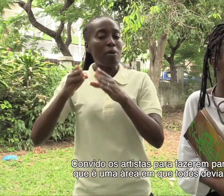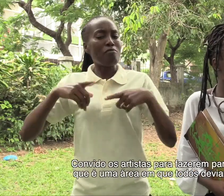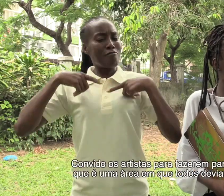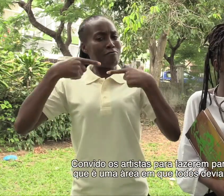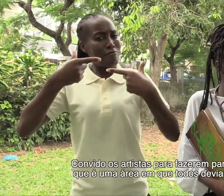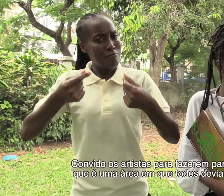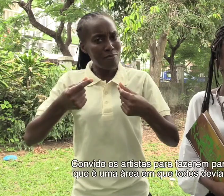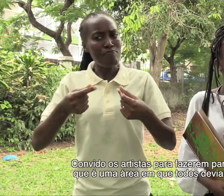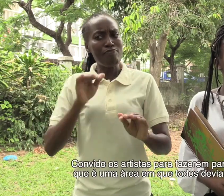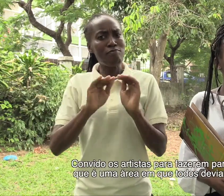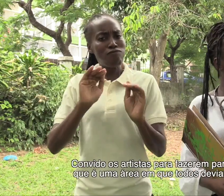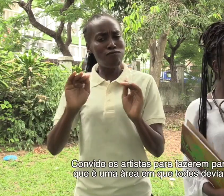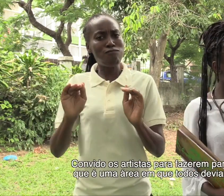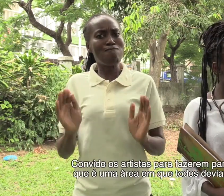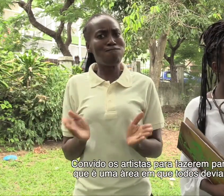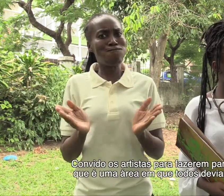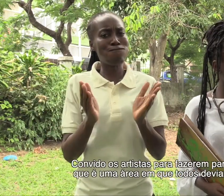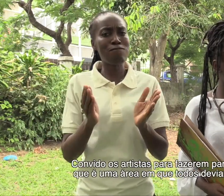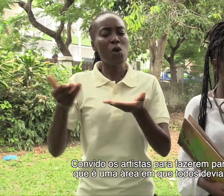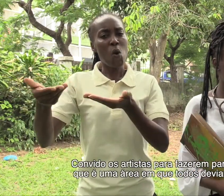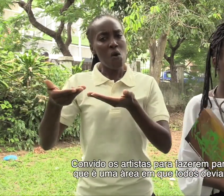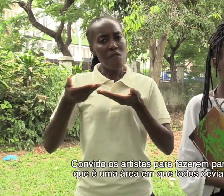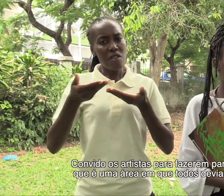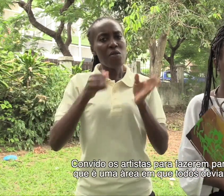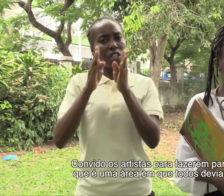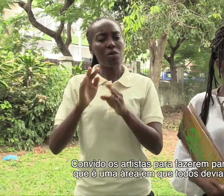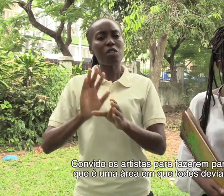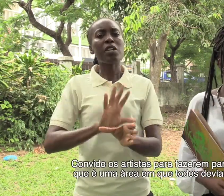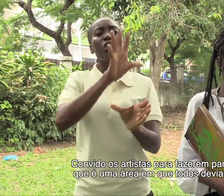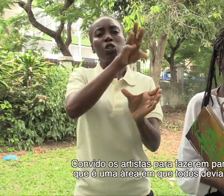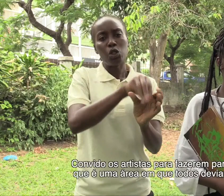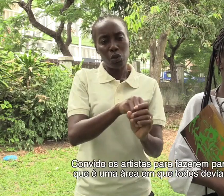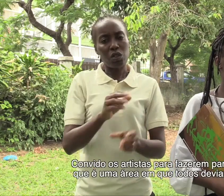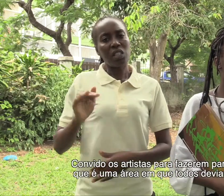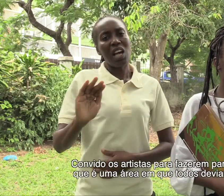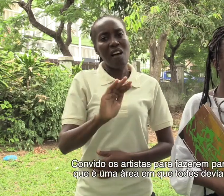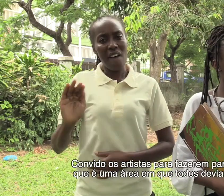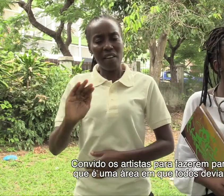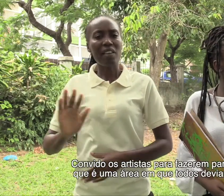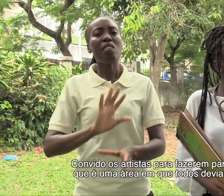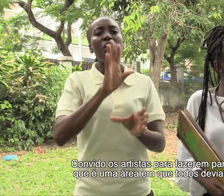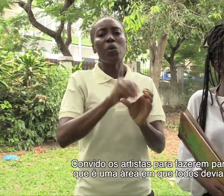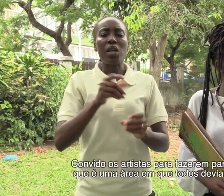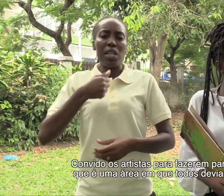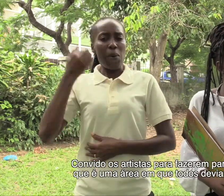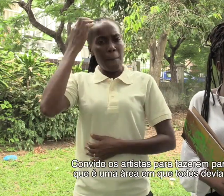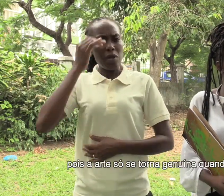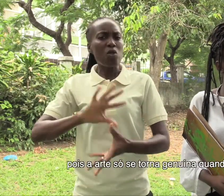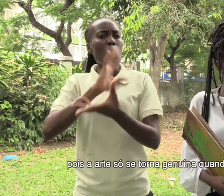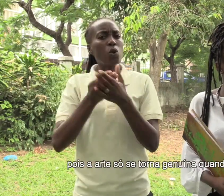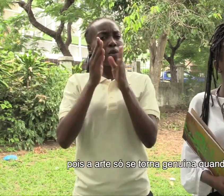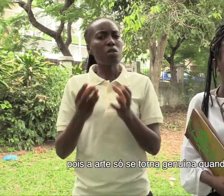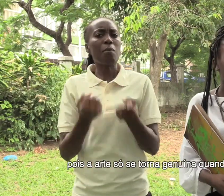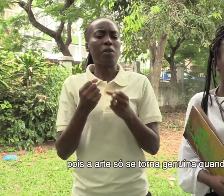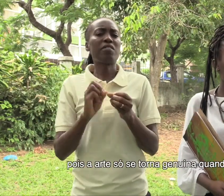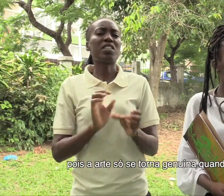artista. Eu incentivo, convido aos artistas para fazerem parte desta área da inclusão, que é uma área que eu acho que todo mundo devia fazer parte,